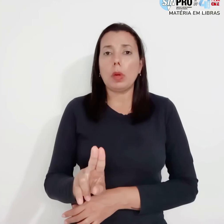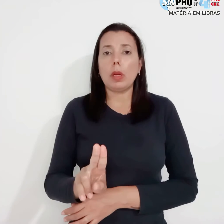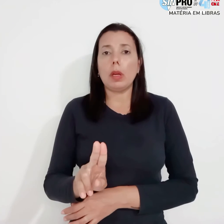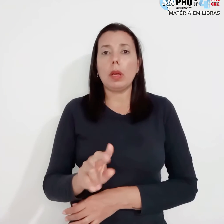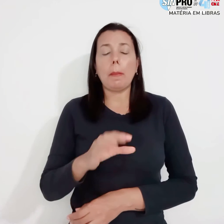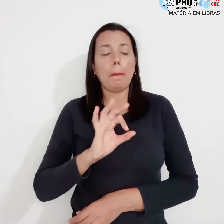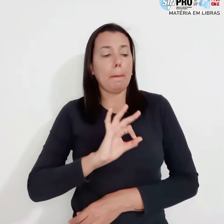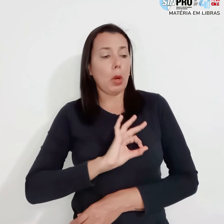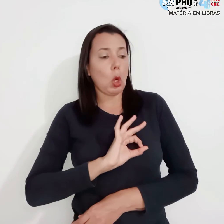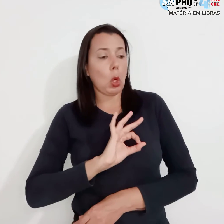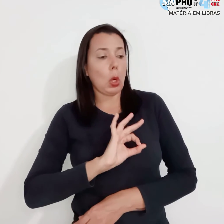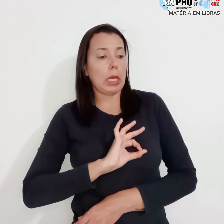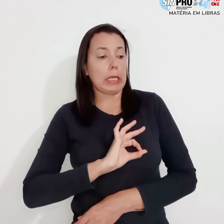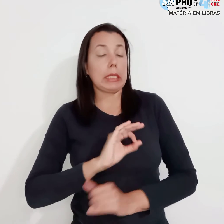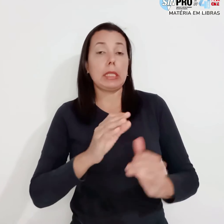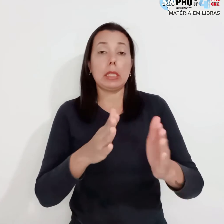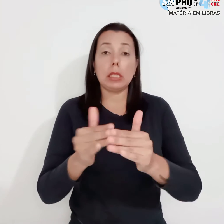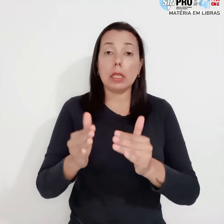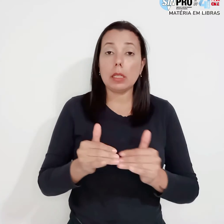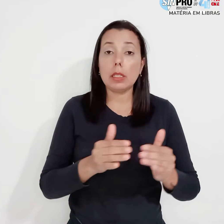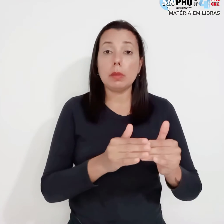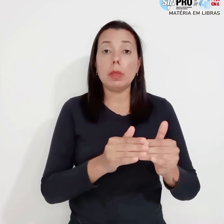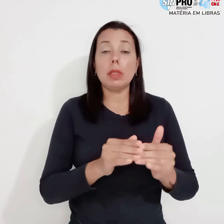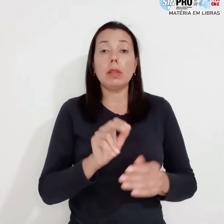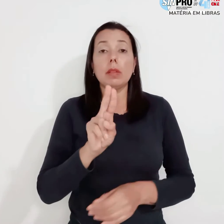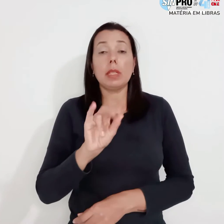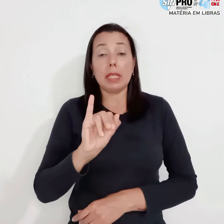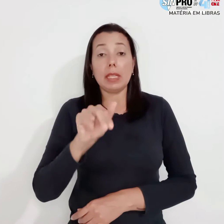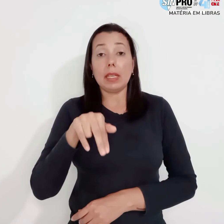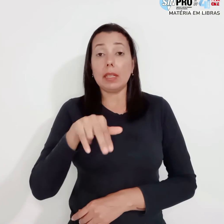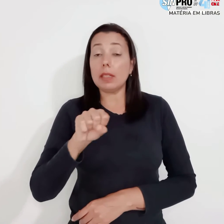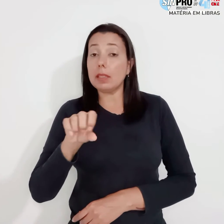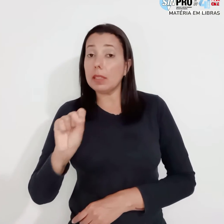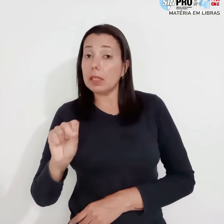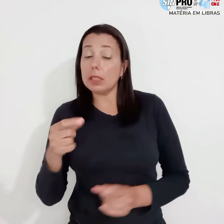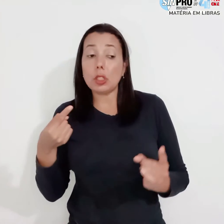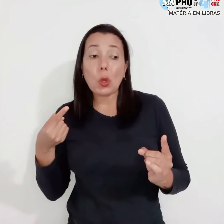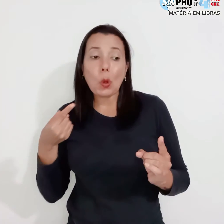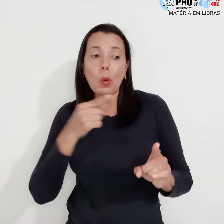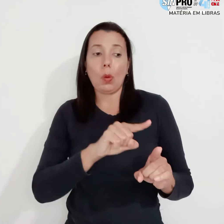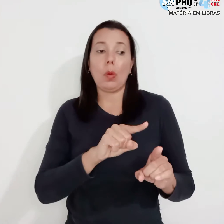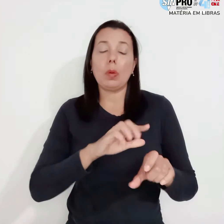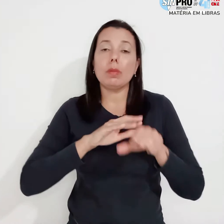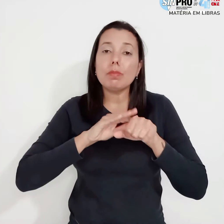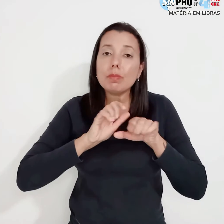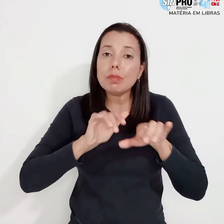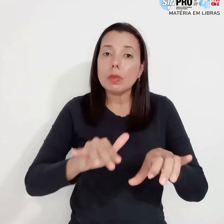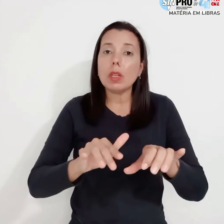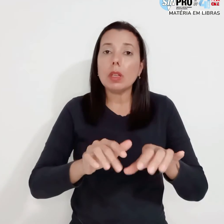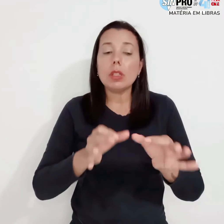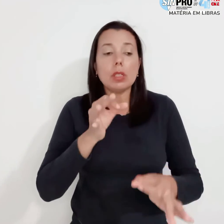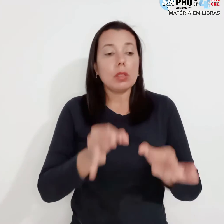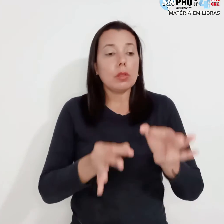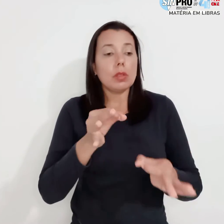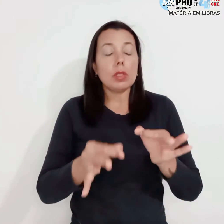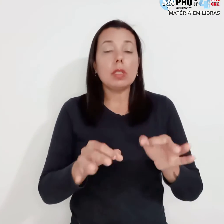universidades, policiais, atendimento no INSS, no combate a edemias, na